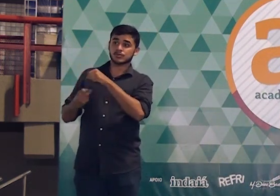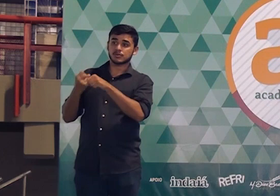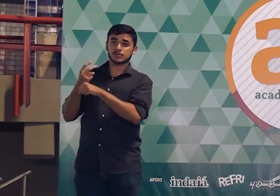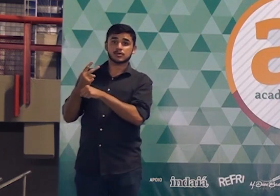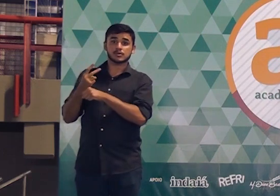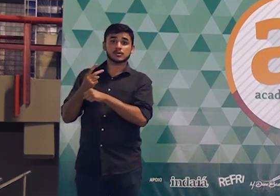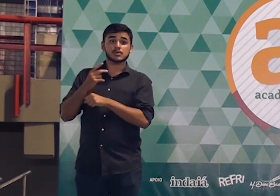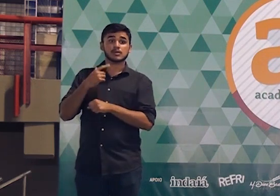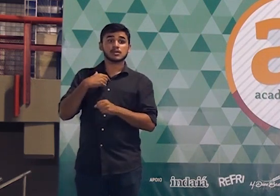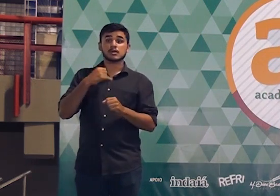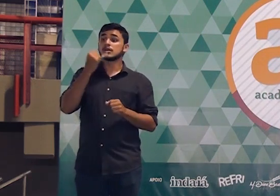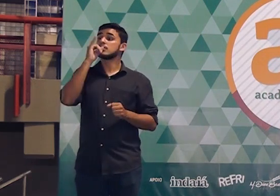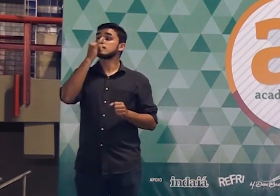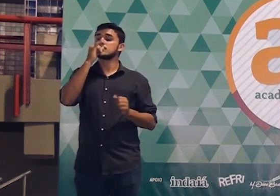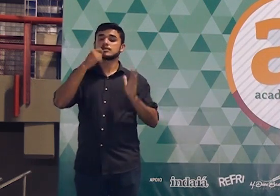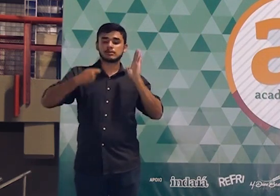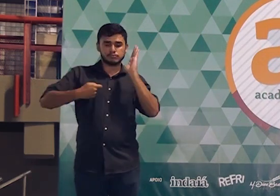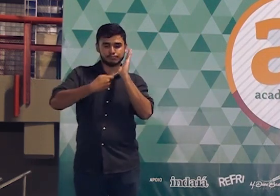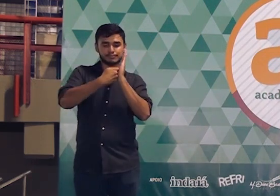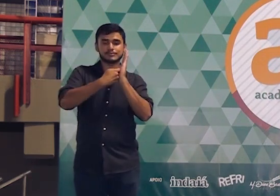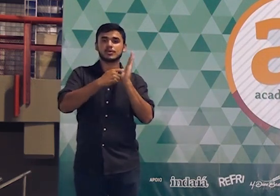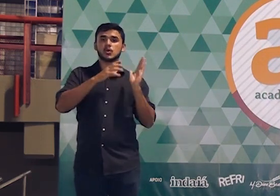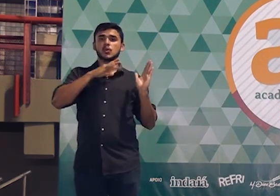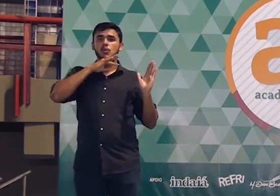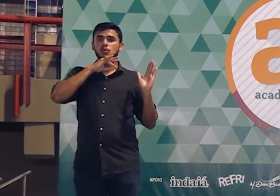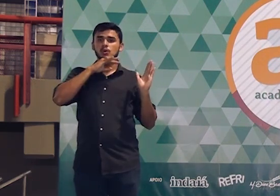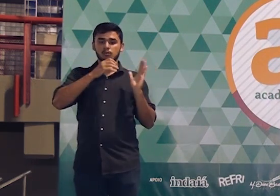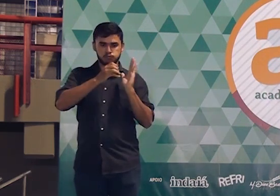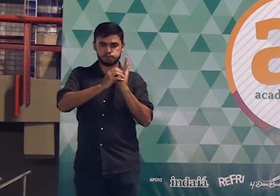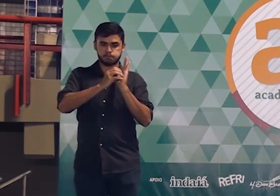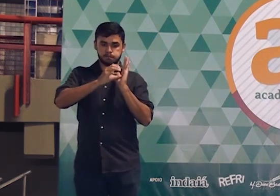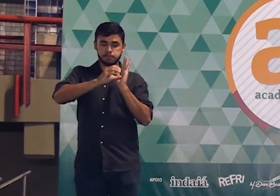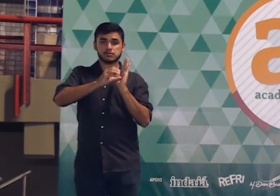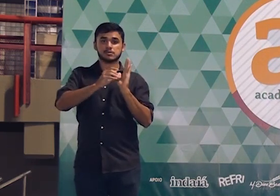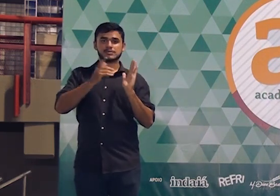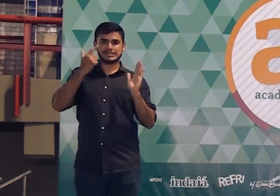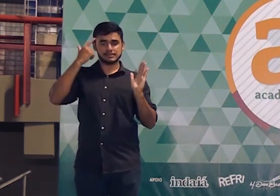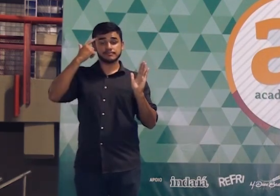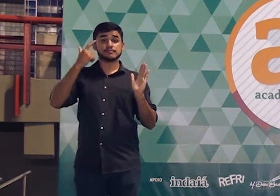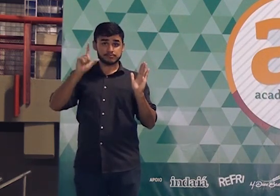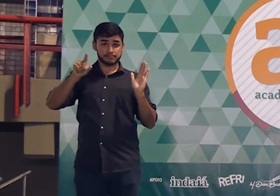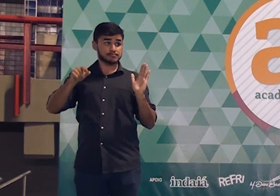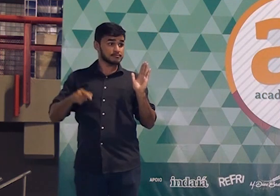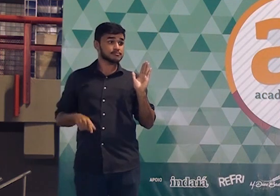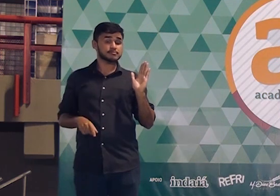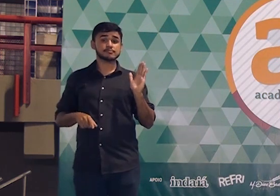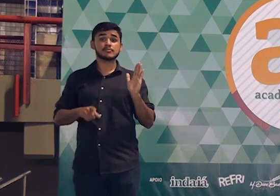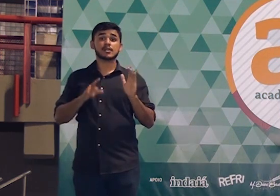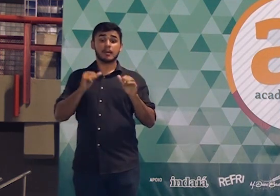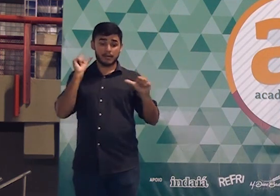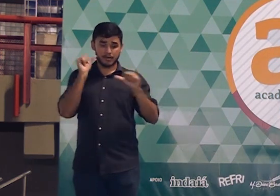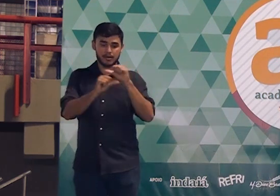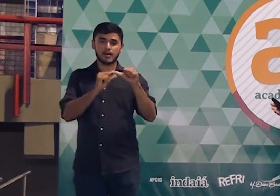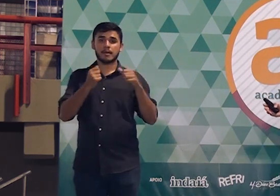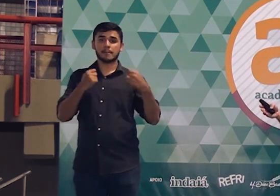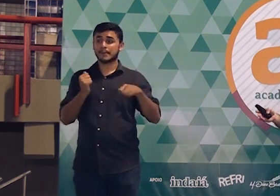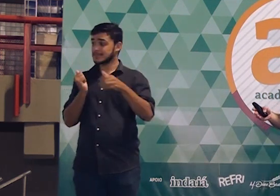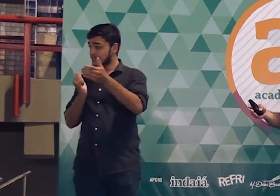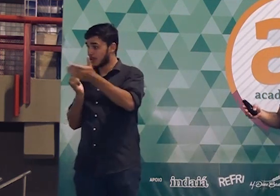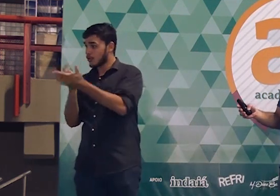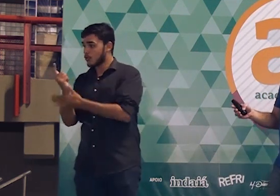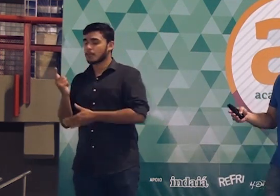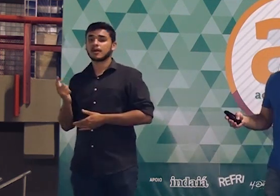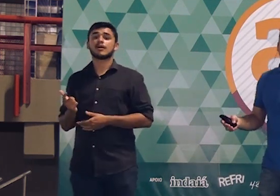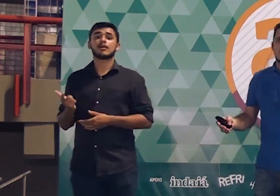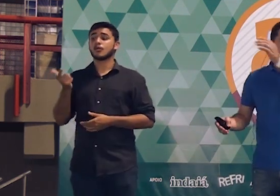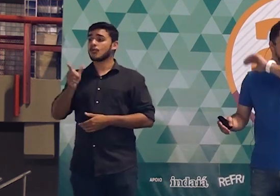nunca mais carrega? Já notou que a bateria começa a inchar, parece um cururu teitei? Você tem que trocar o diabo daquela bateria,